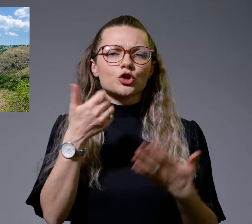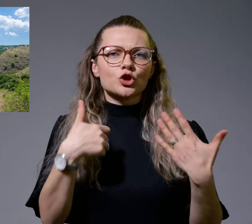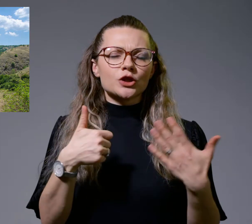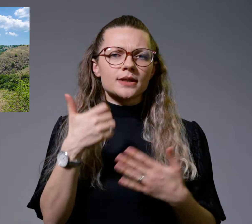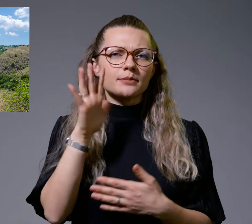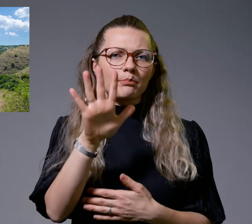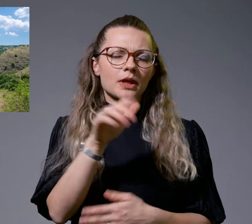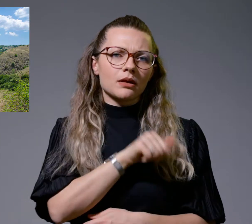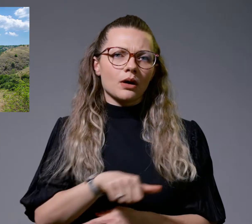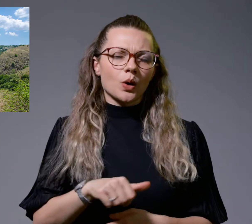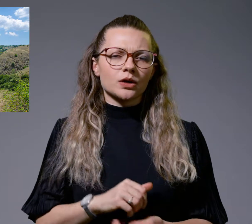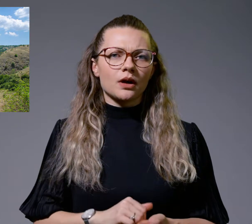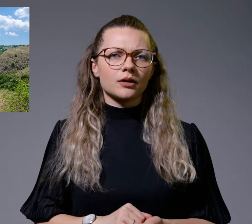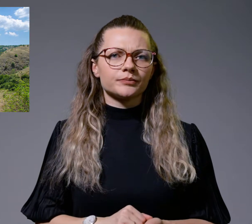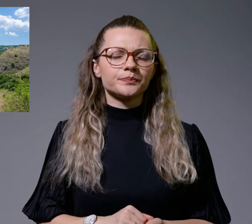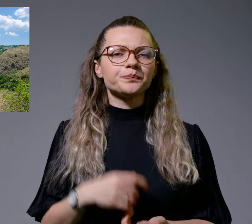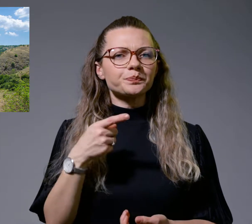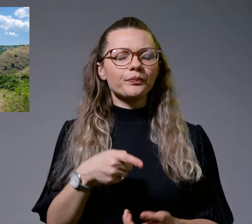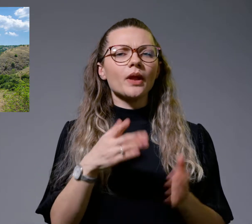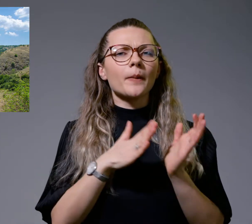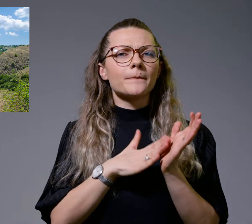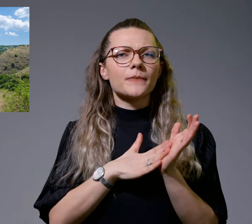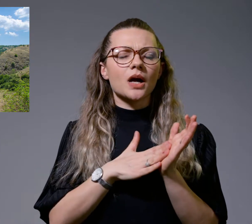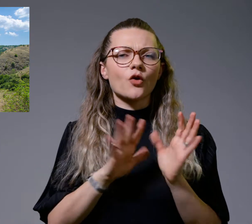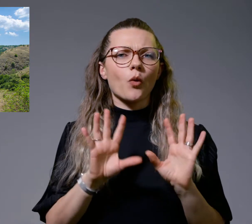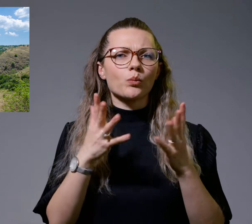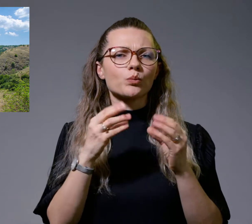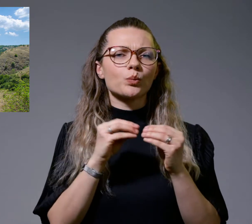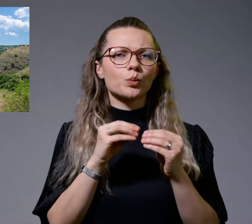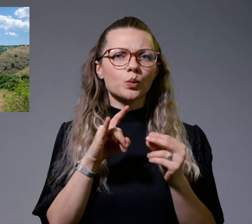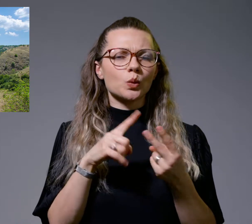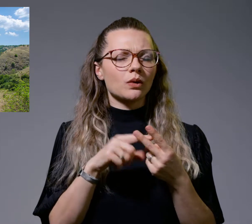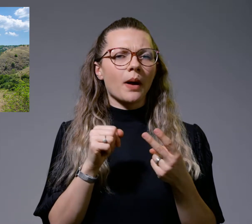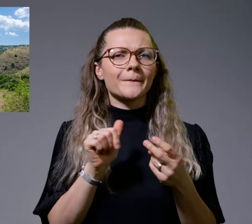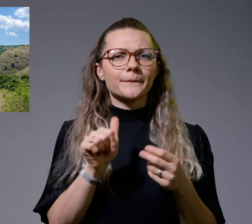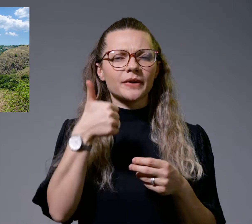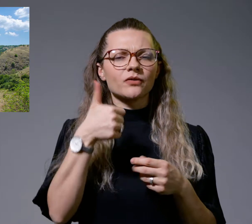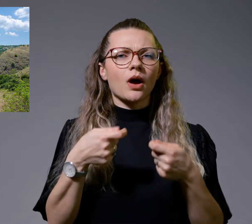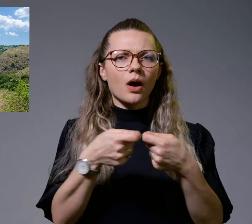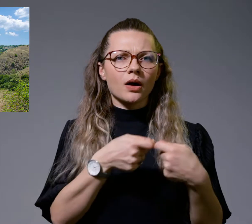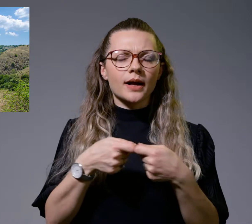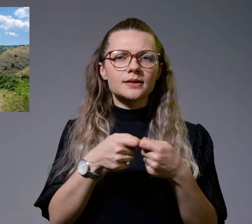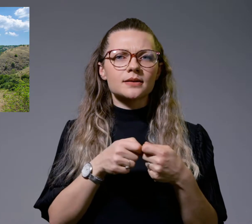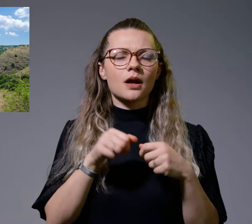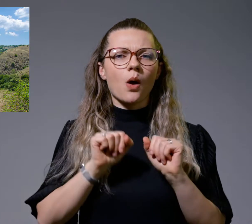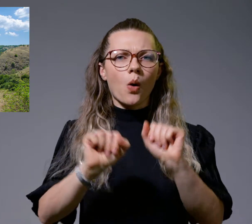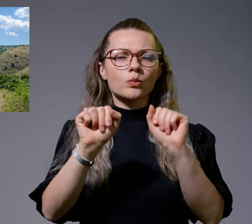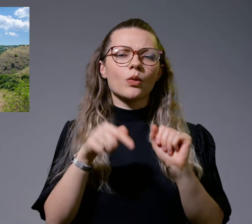1565 година. Мариовската буна е еден од првите организирани отпори во Македонија